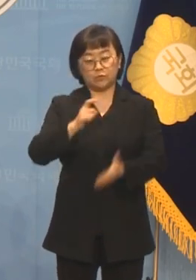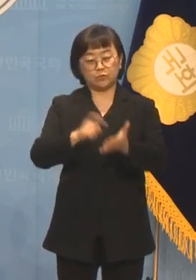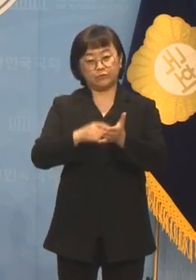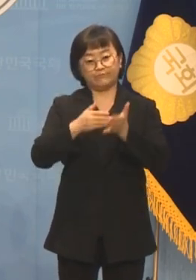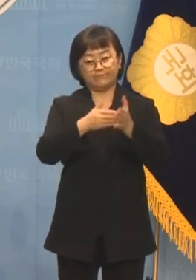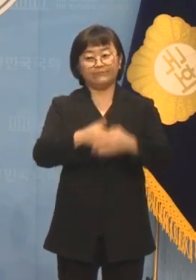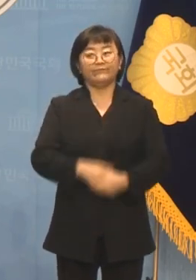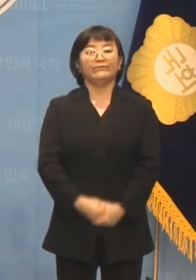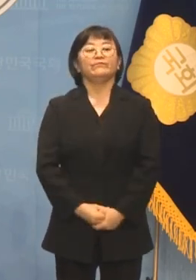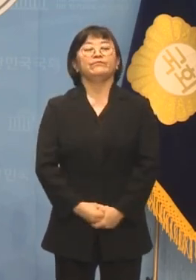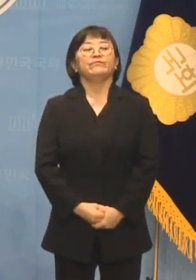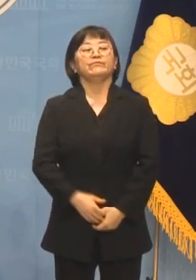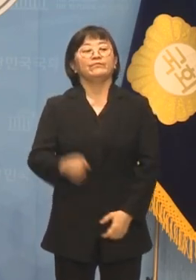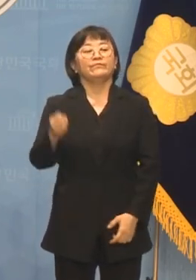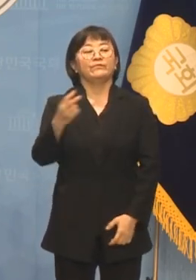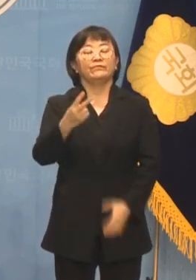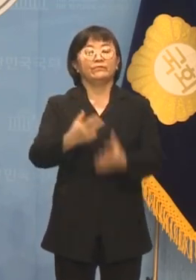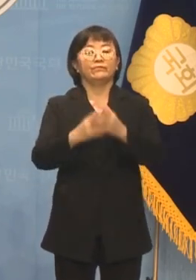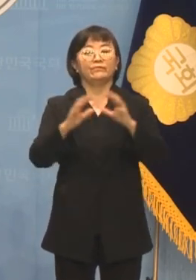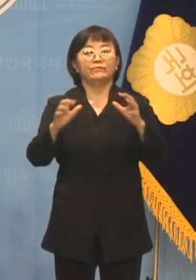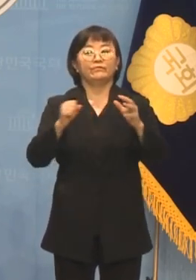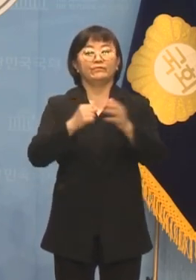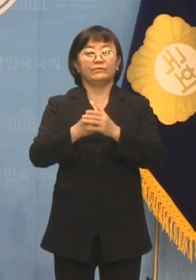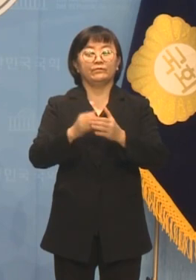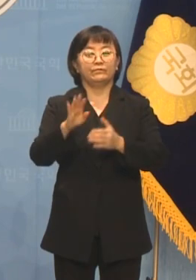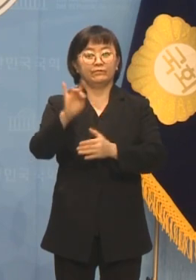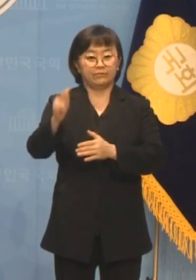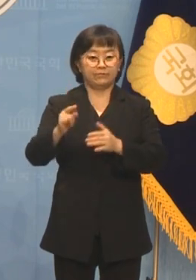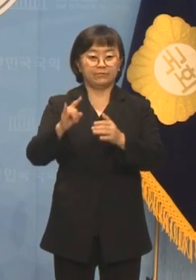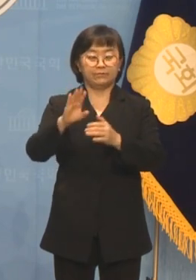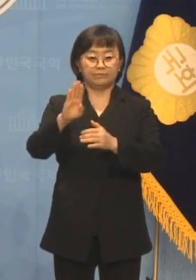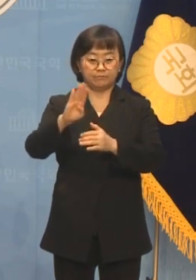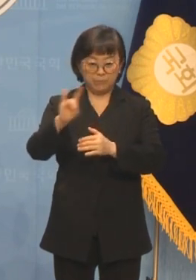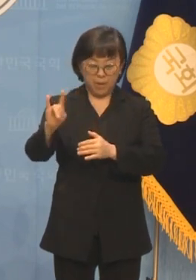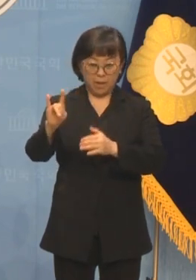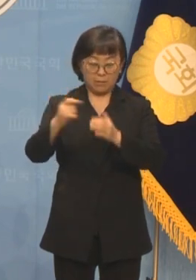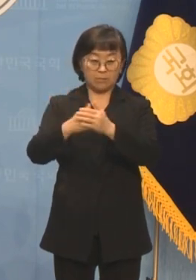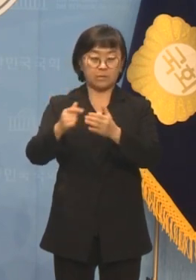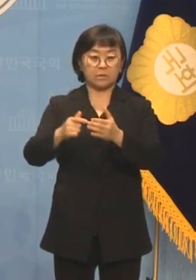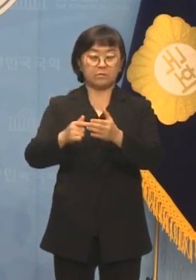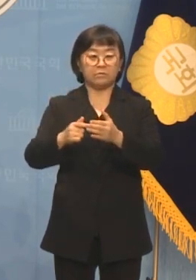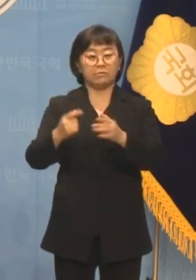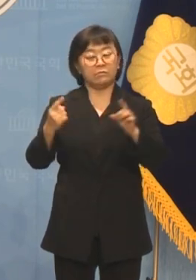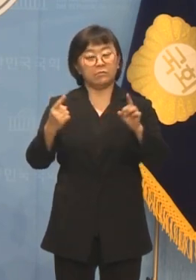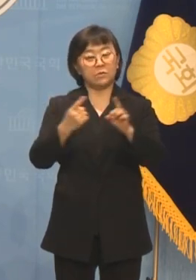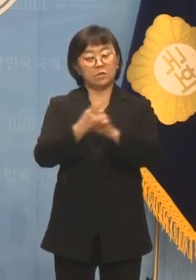촉구합니다. 다시 한번 국민의힘 배현진 의원의 쾌유를 기원합니다.